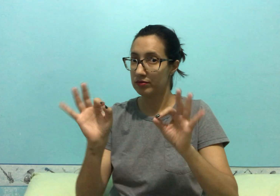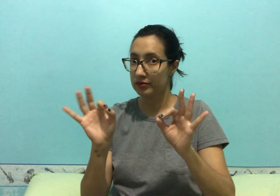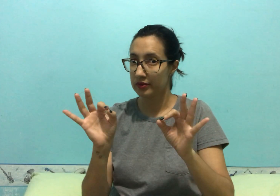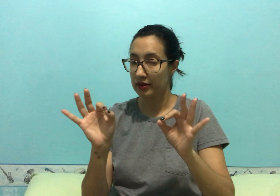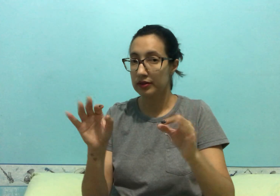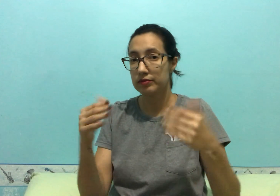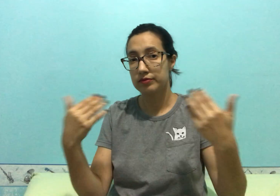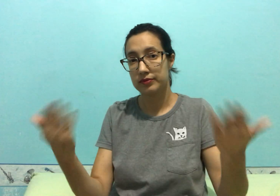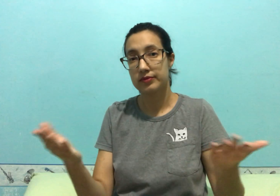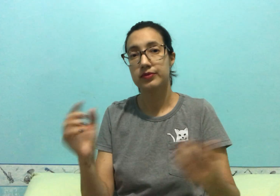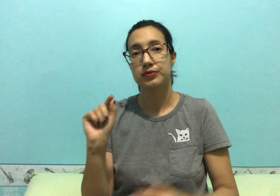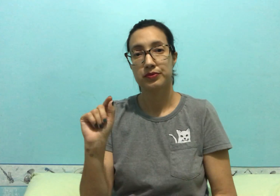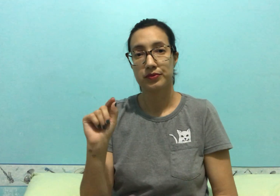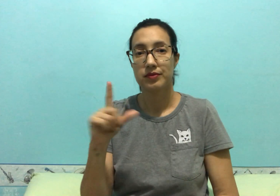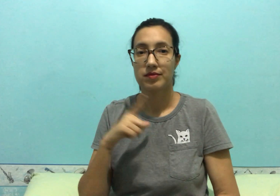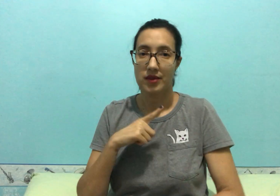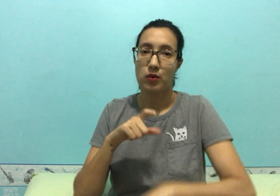temos, né, o diagrama de tempo delas.